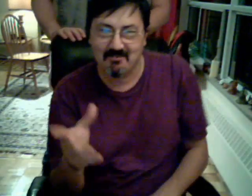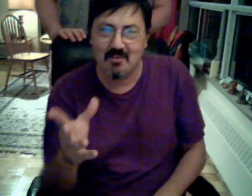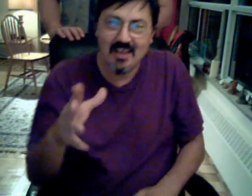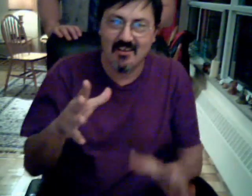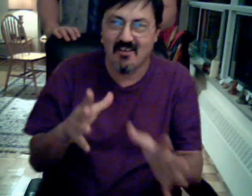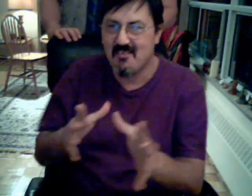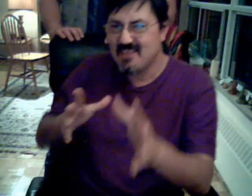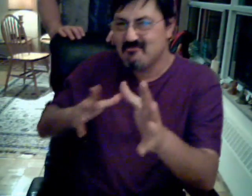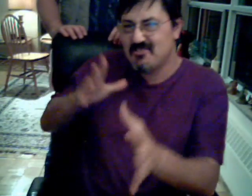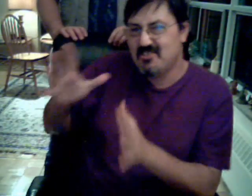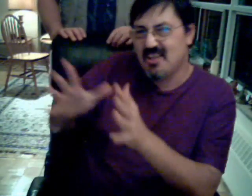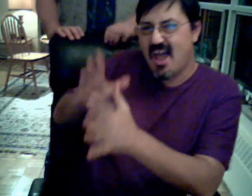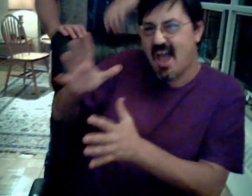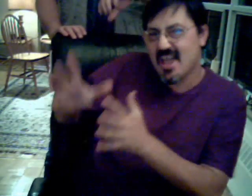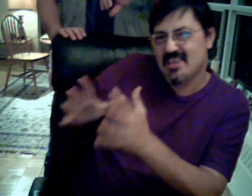Солнце низкое садится,